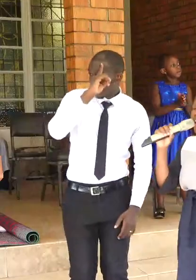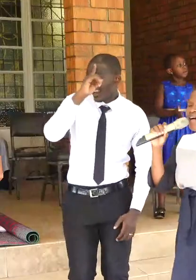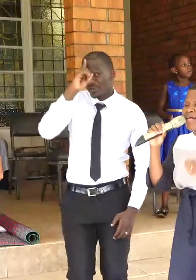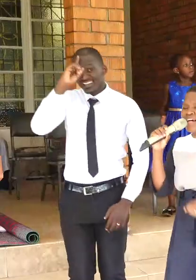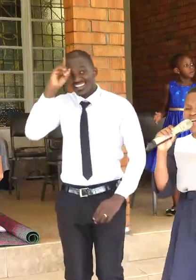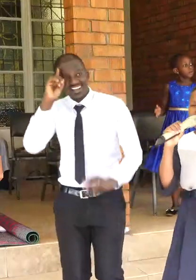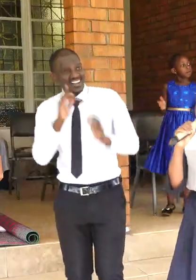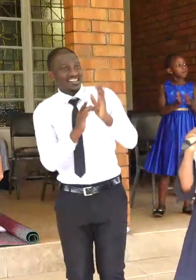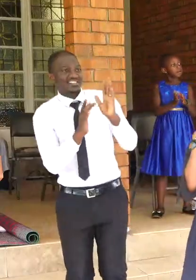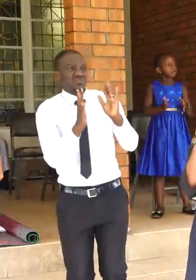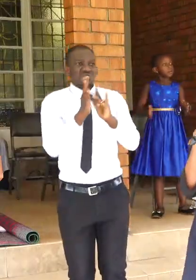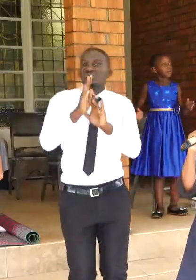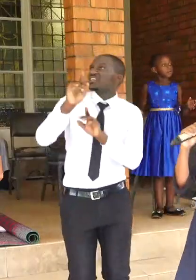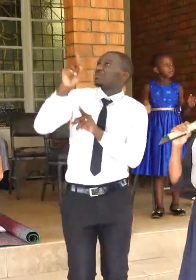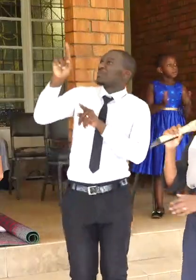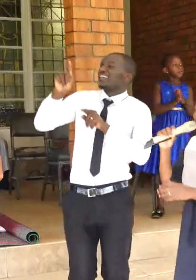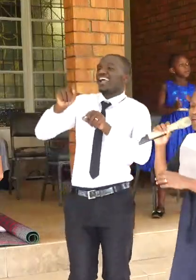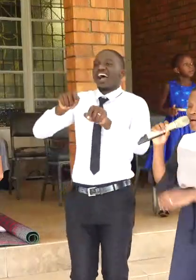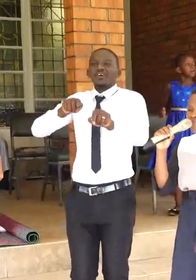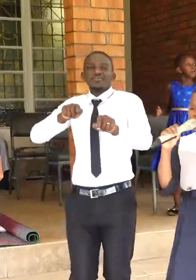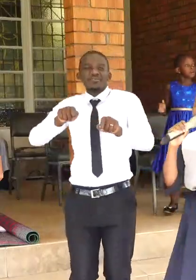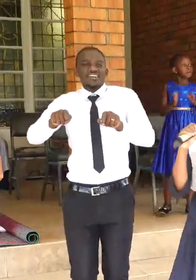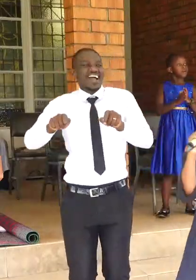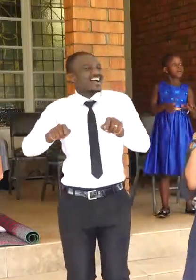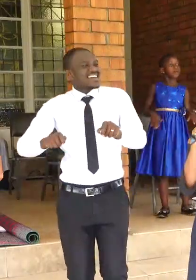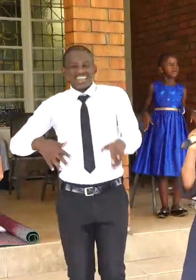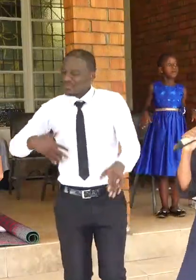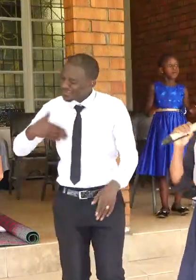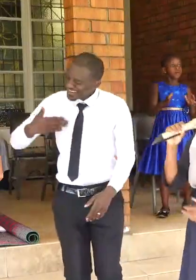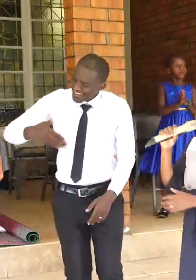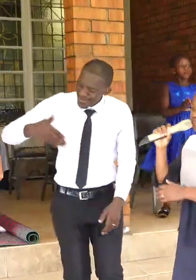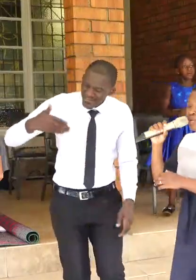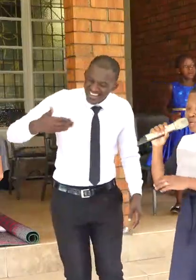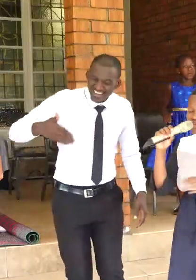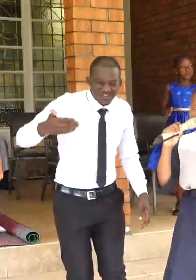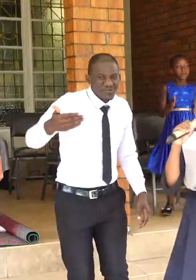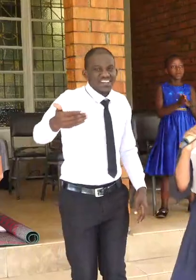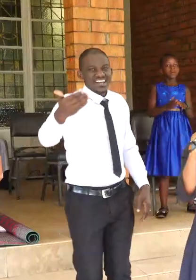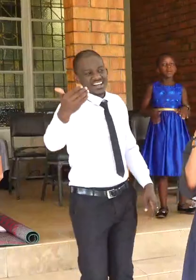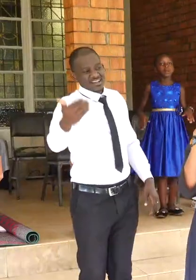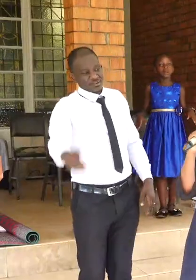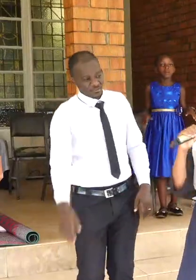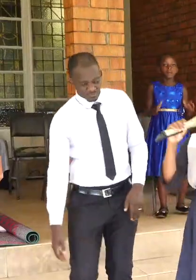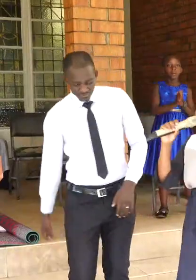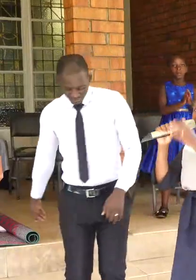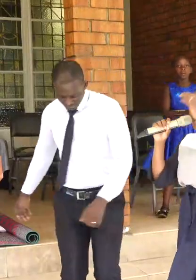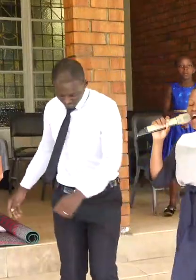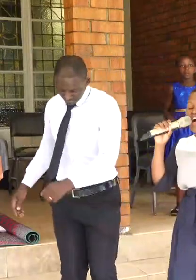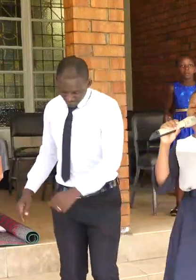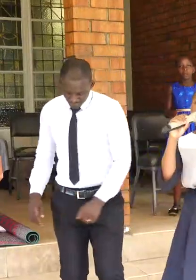Hallelujah. Kabaka Yesu yekwe afuga. Emirembe jona.